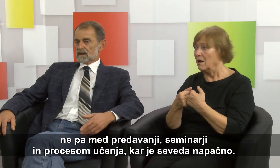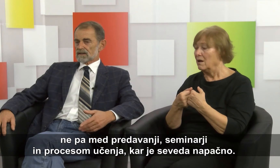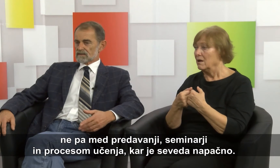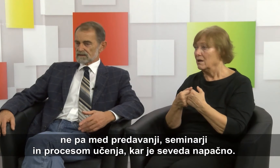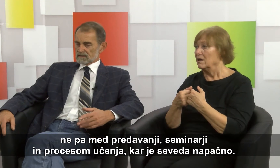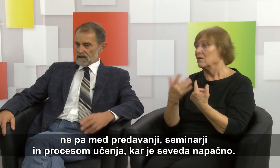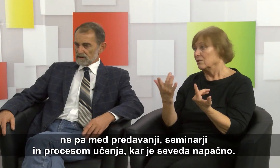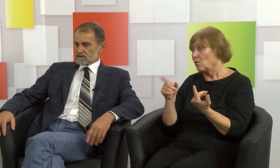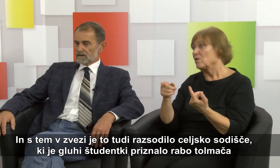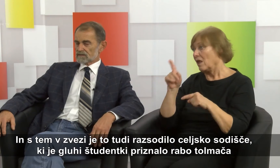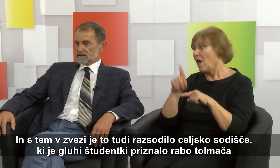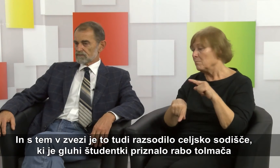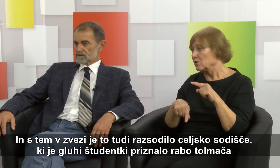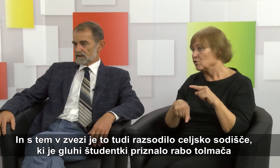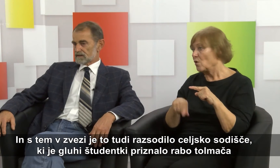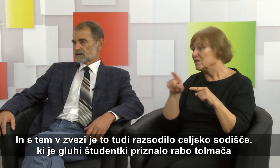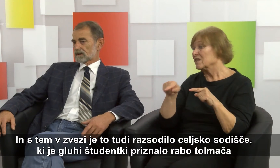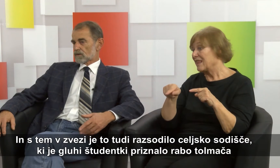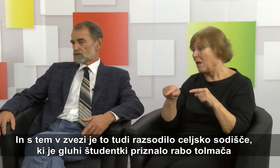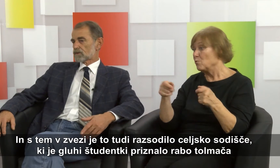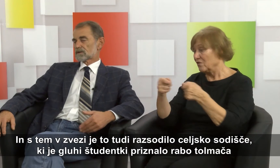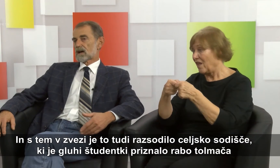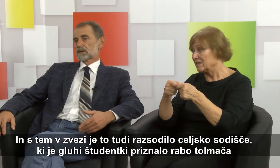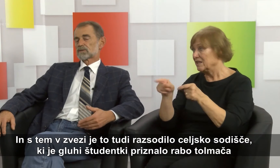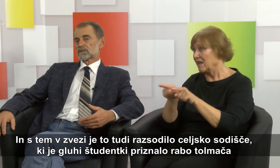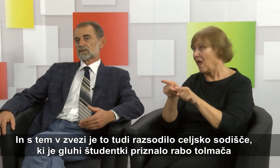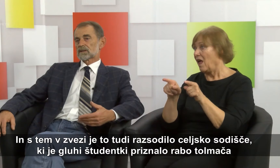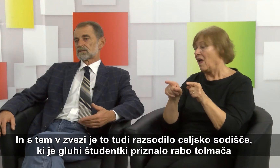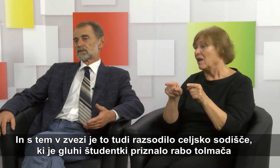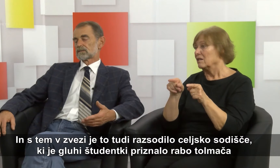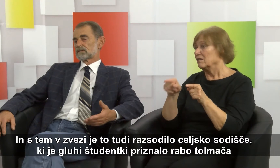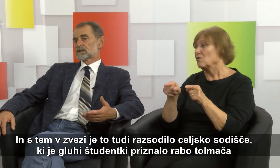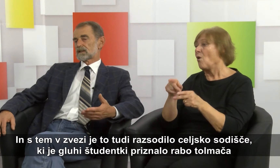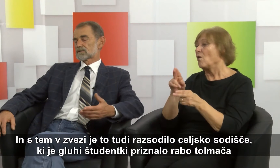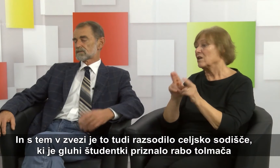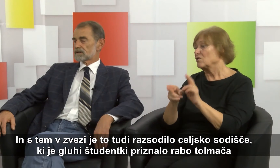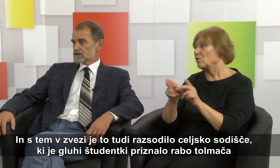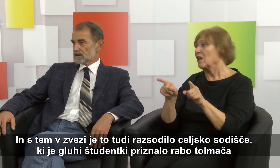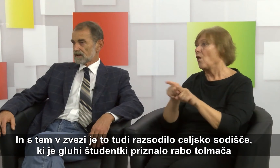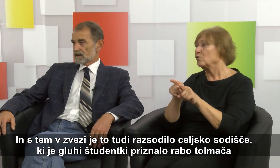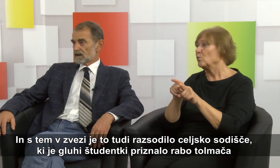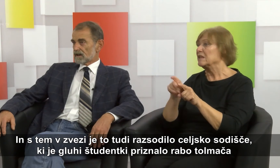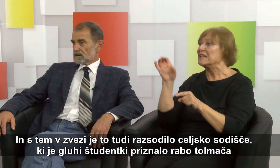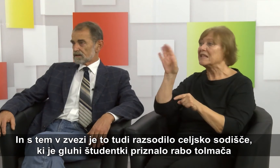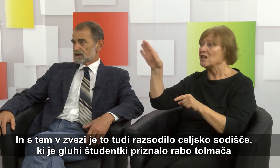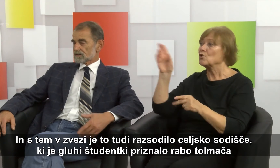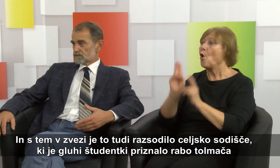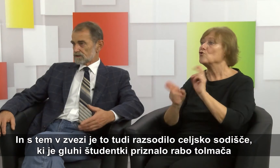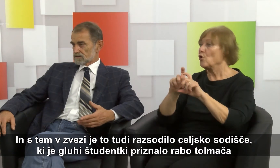kar je seveda napačno in s tem v zvezi je tako kot napačno to razsodilo tudi celjsko sodišče, ki je gluhi